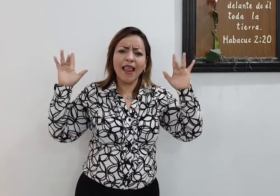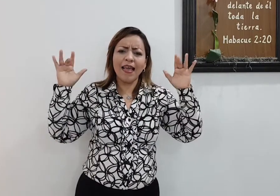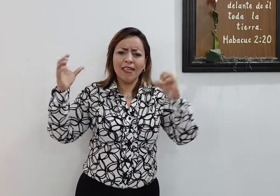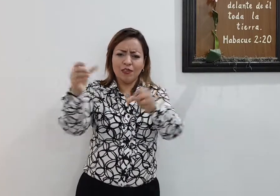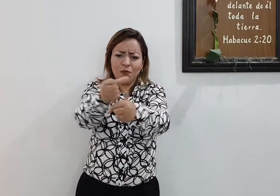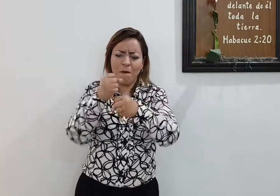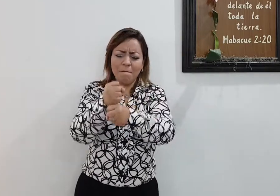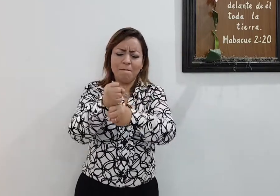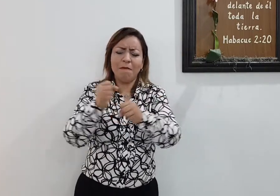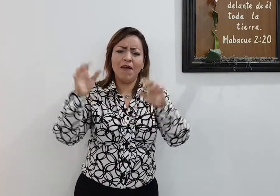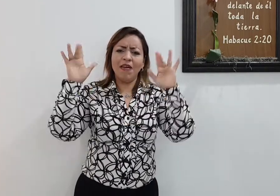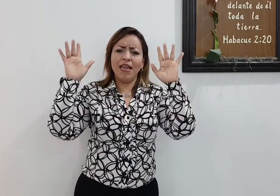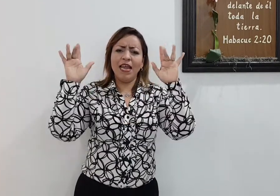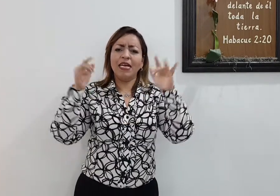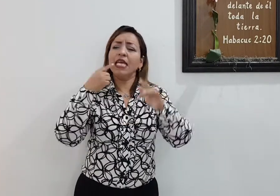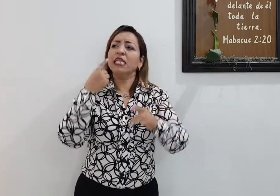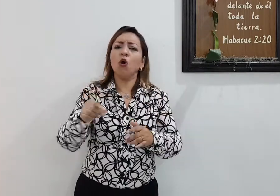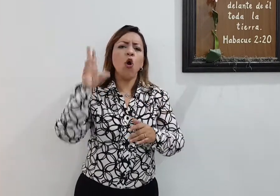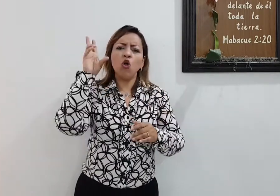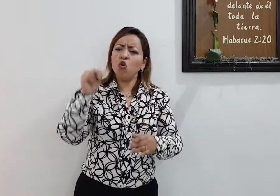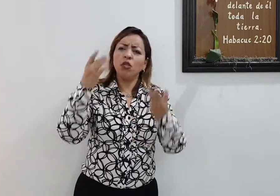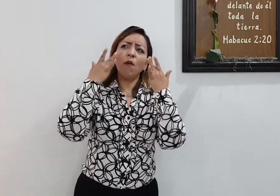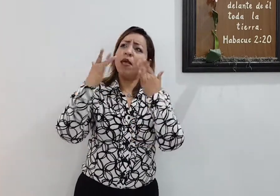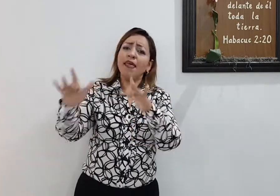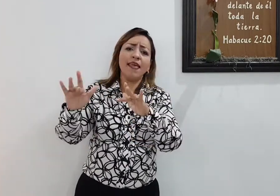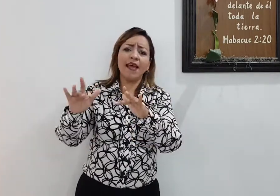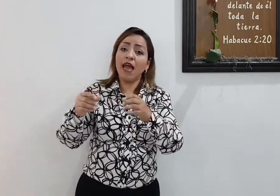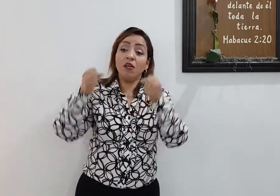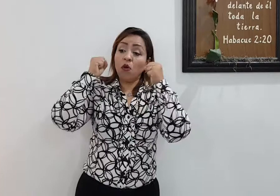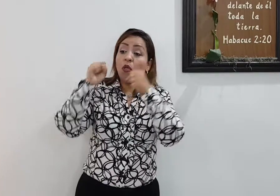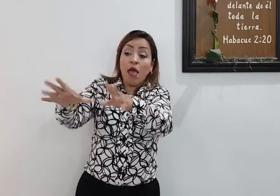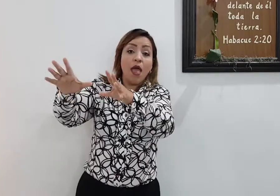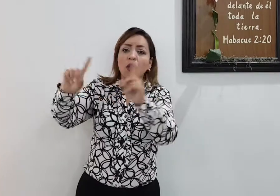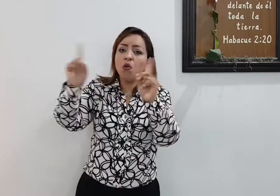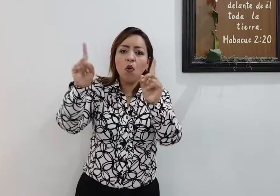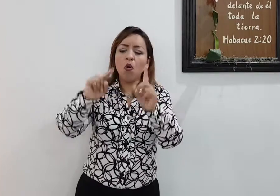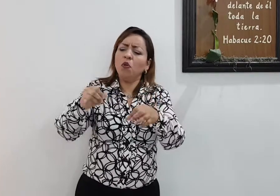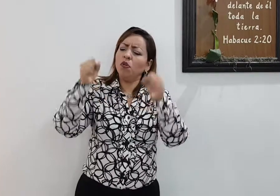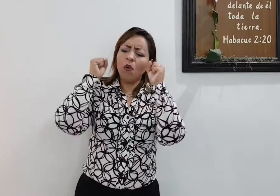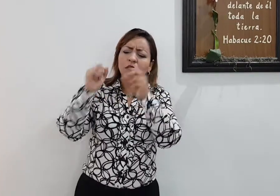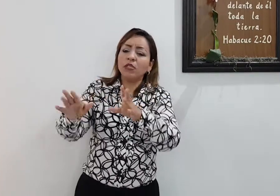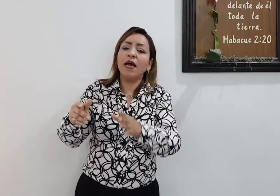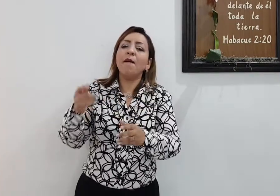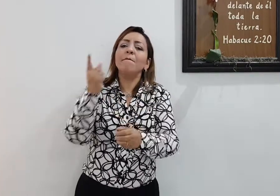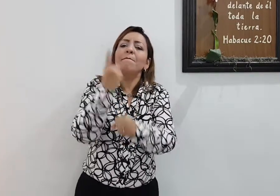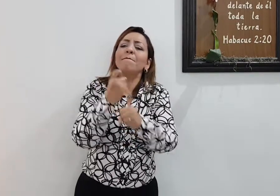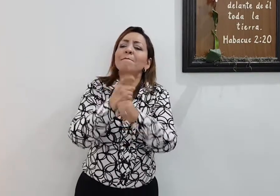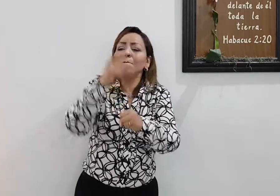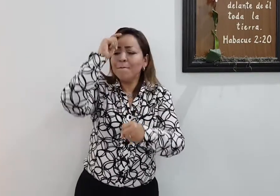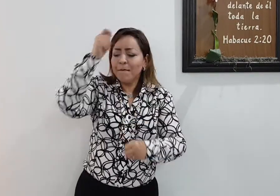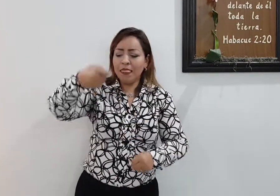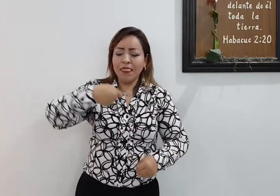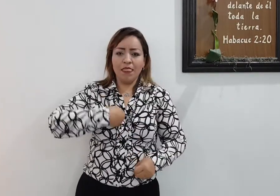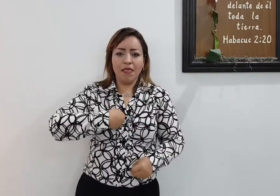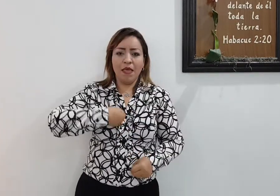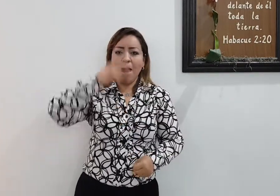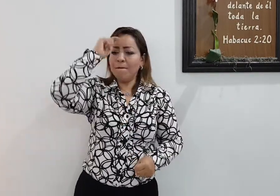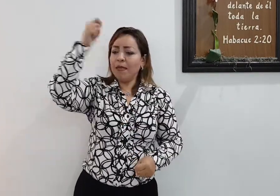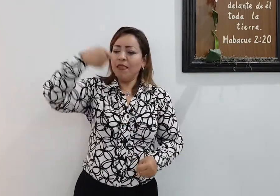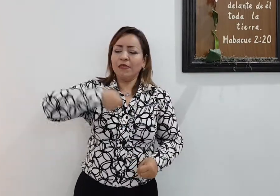dejaré si no me bendices. Y allí estaba, hermanos, en una lucha, clamando Jacob con el ángel del Señor. Ese fue un